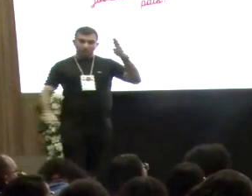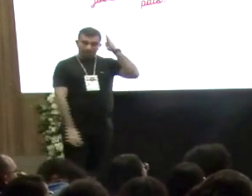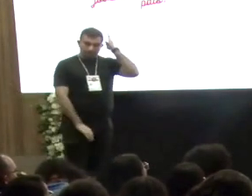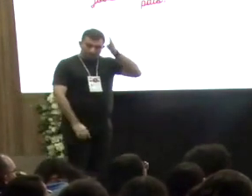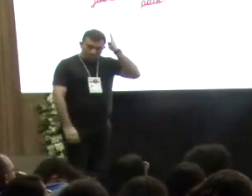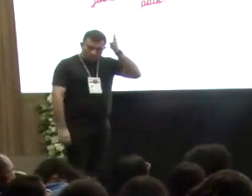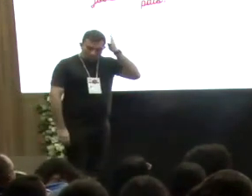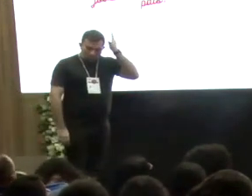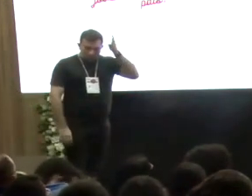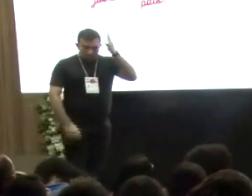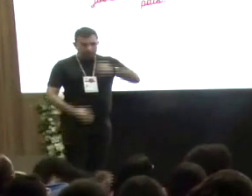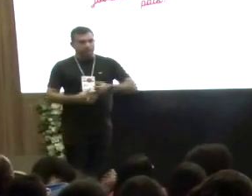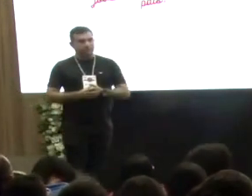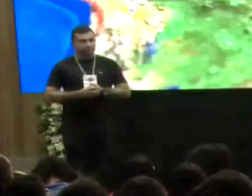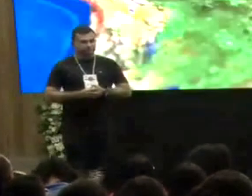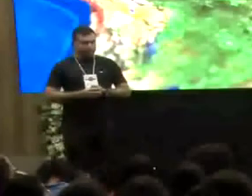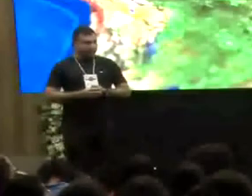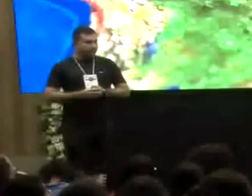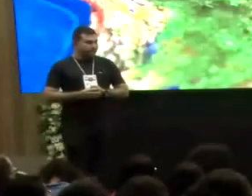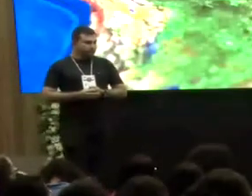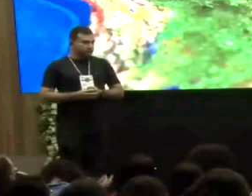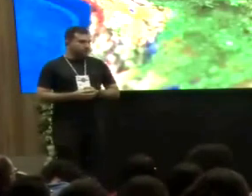certo?